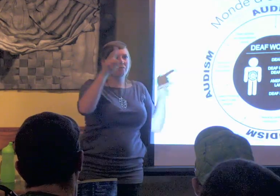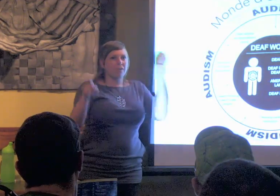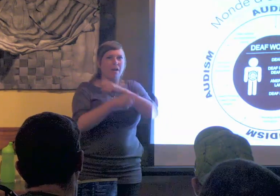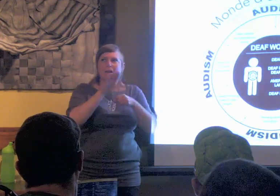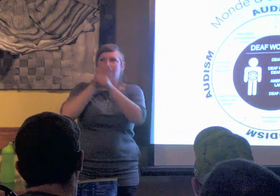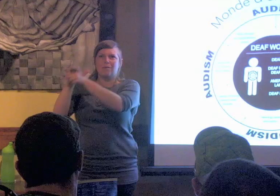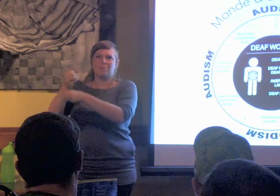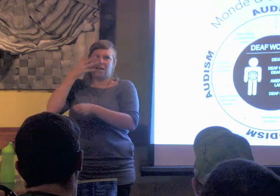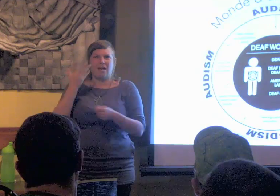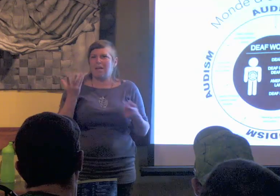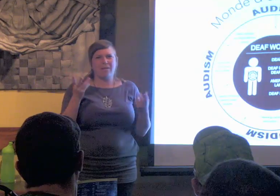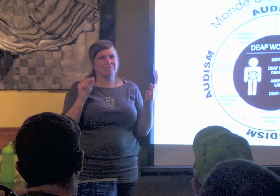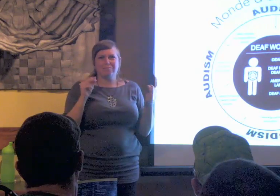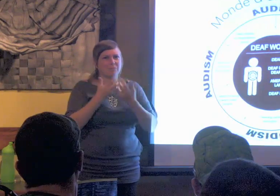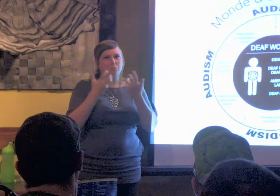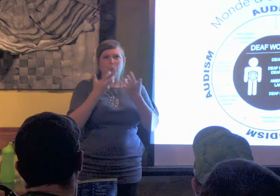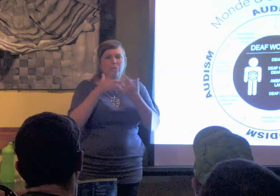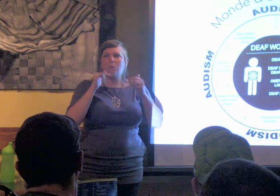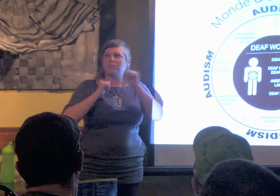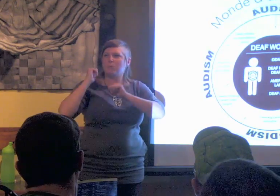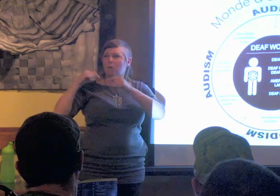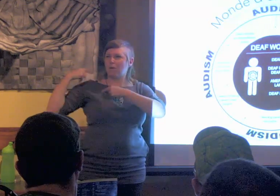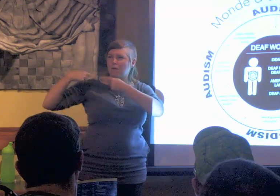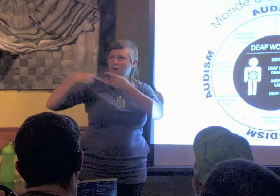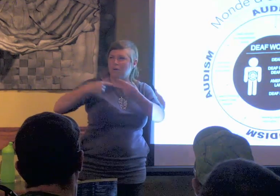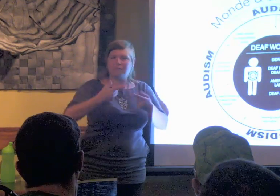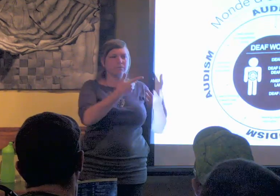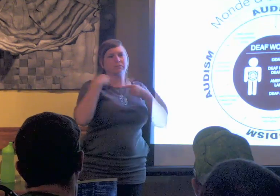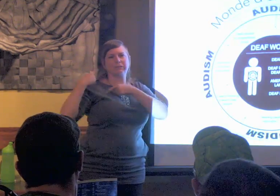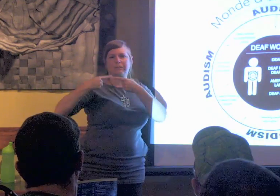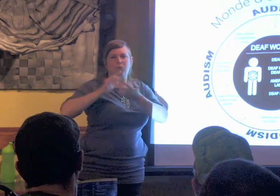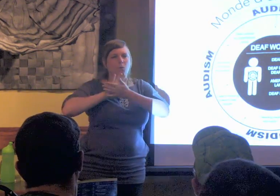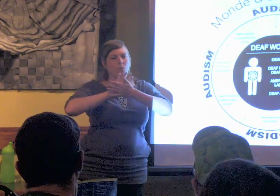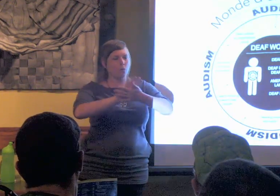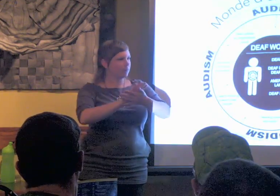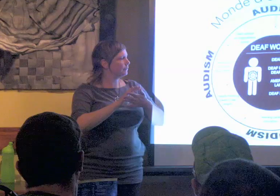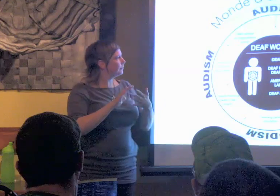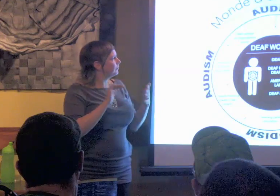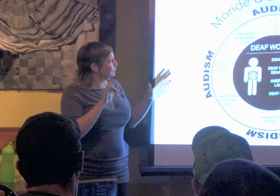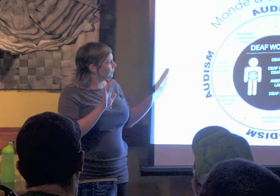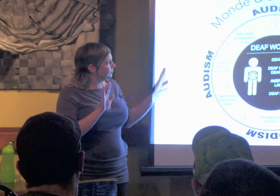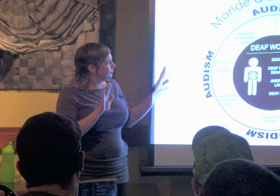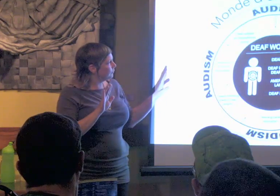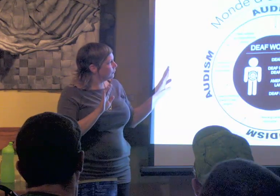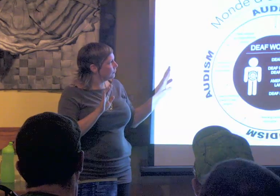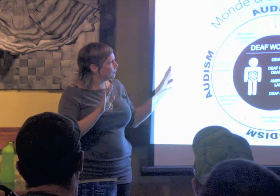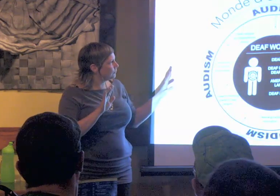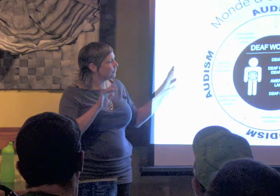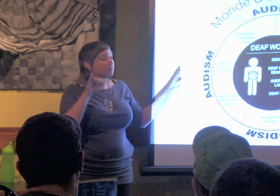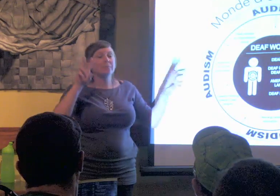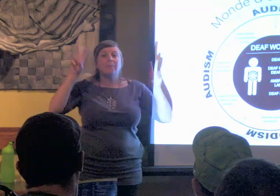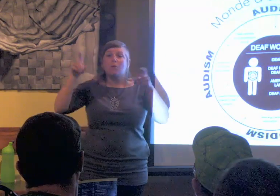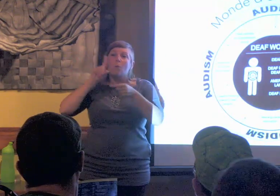Et il y avait un peu, à quelque part, la même chose qu'on peut penser, par exemple, en termes de racisme dans l'histoire des Noirs. C'était quelque chose aussi qui était